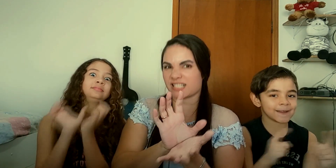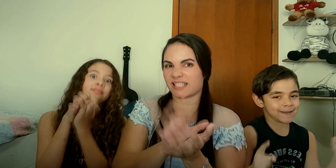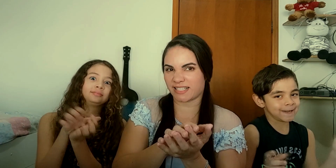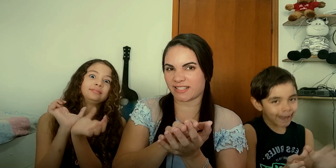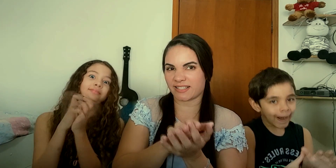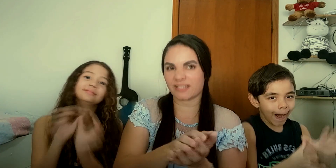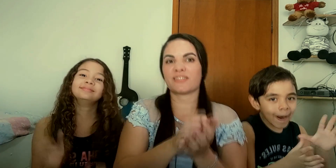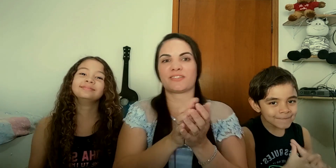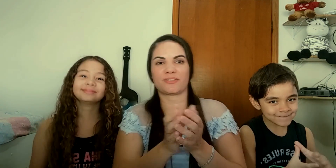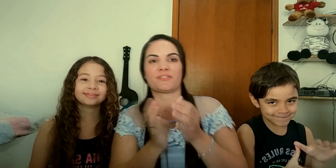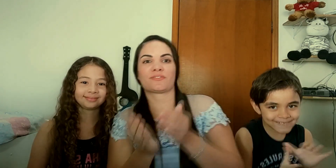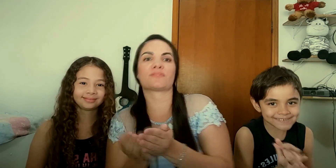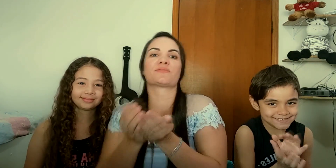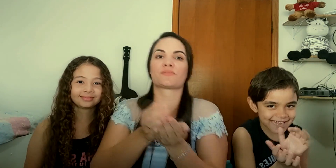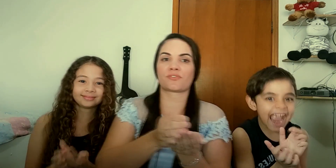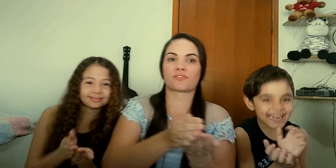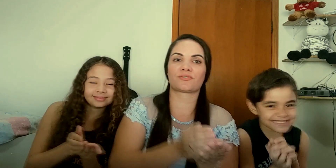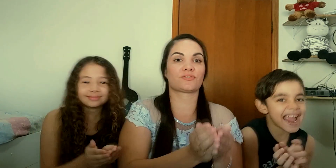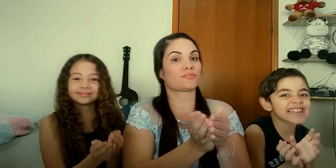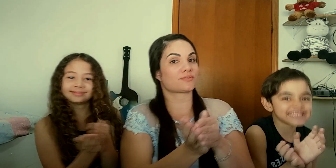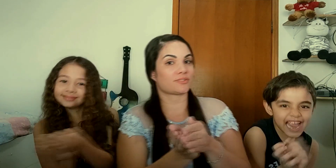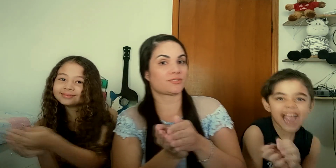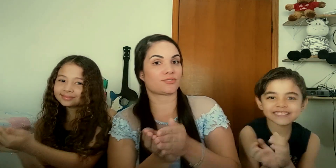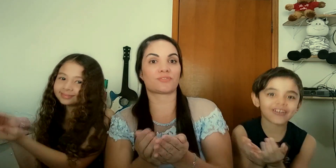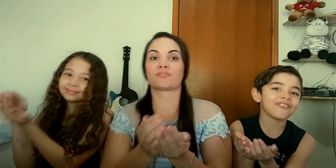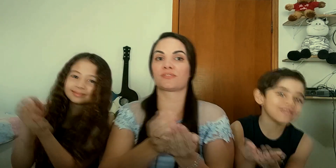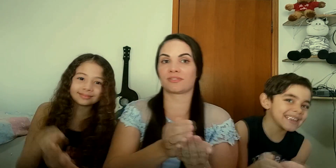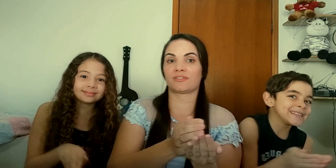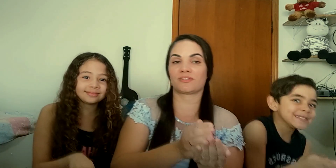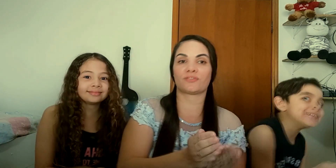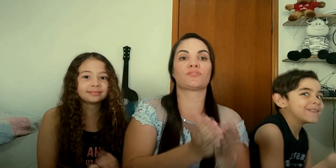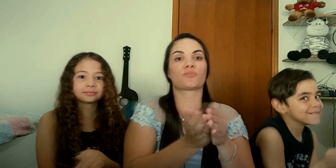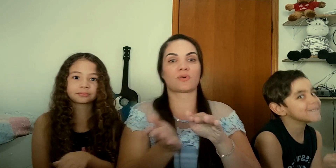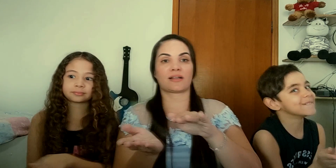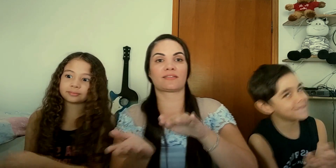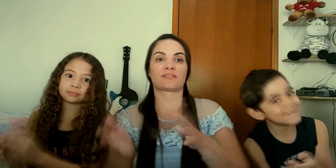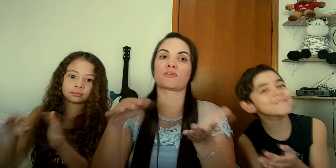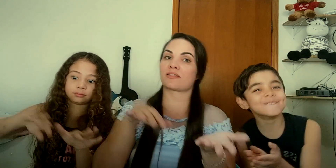E o bote dos indiozinhos quase, quase